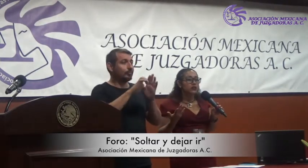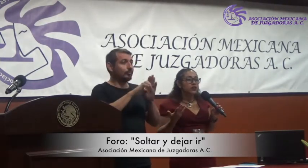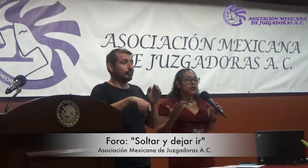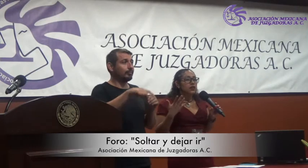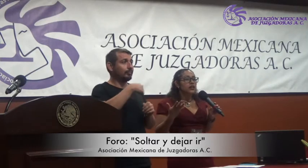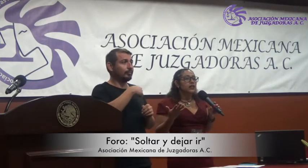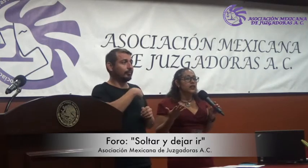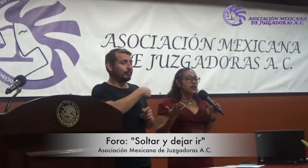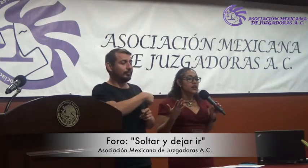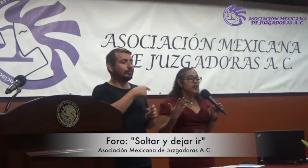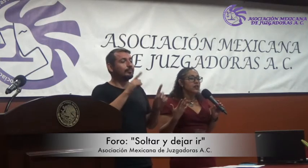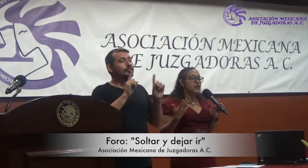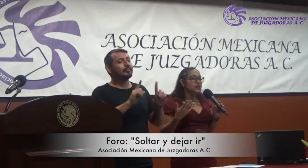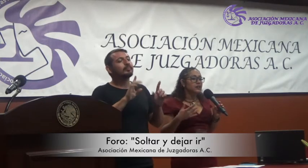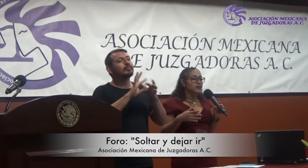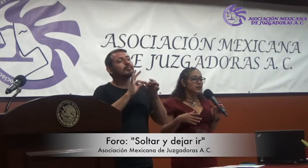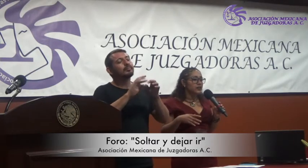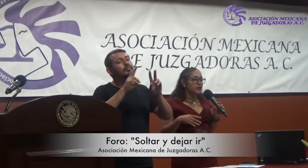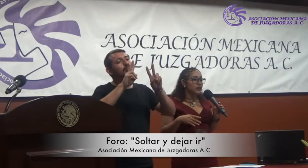hablando y